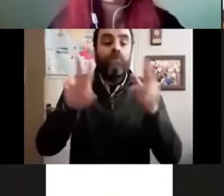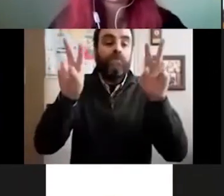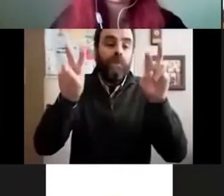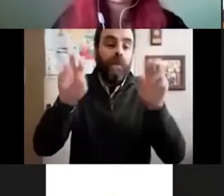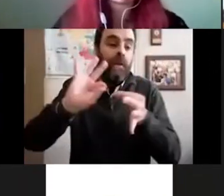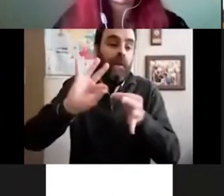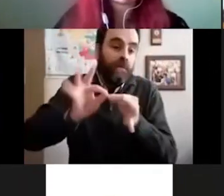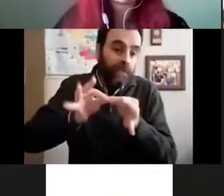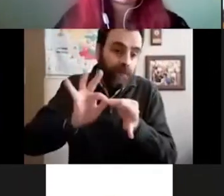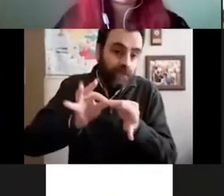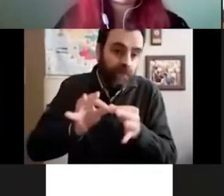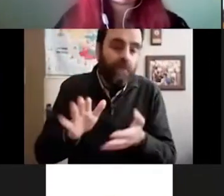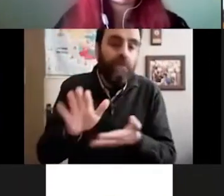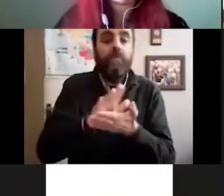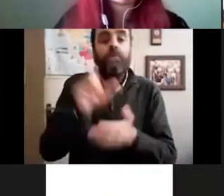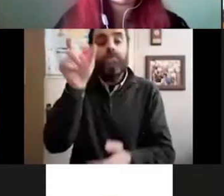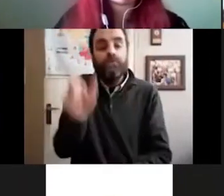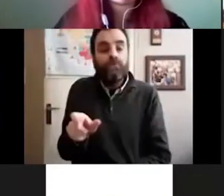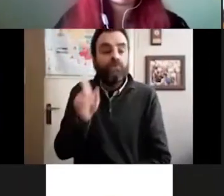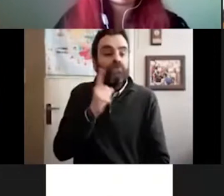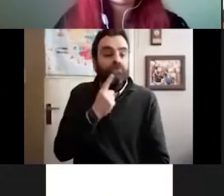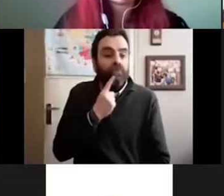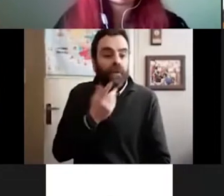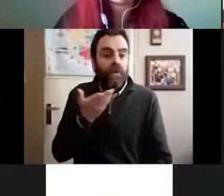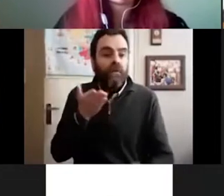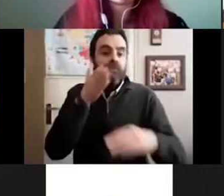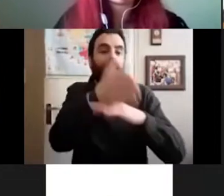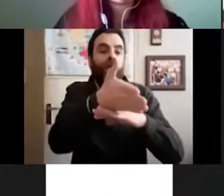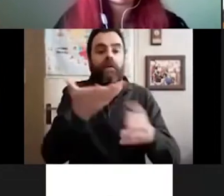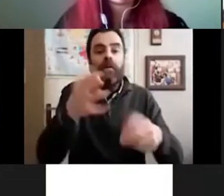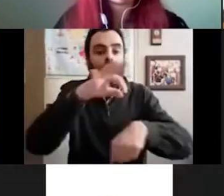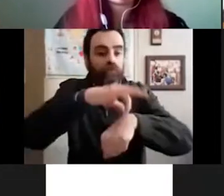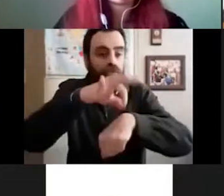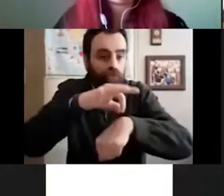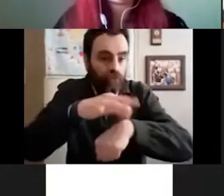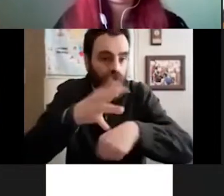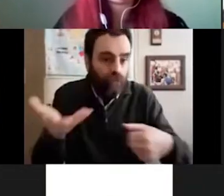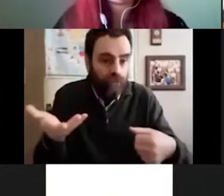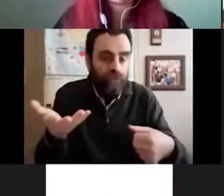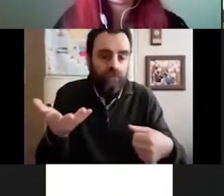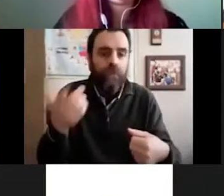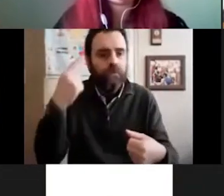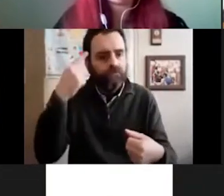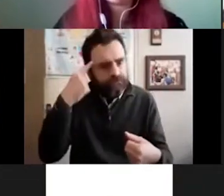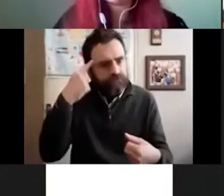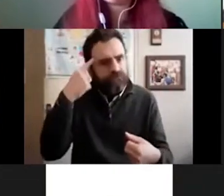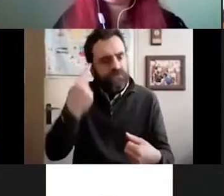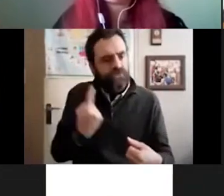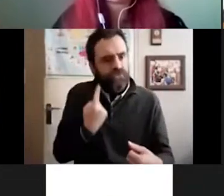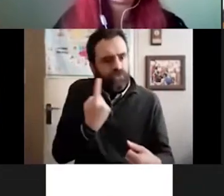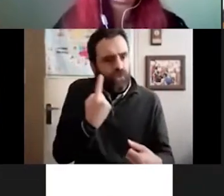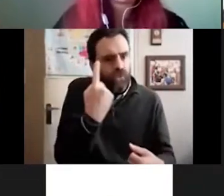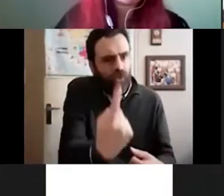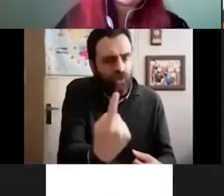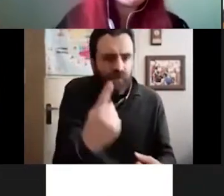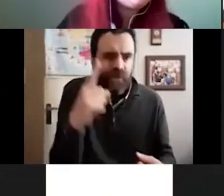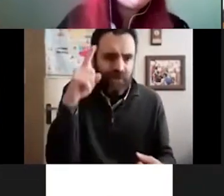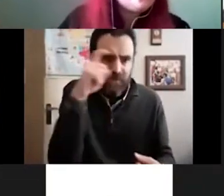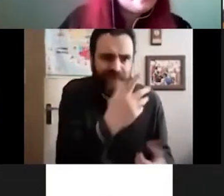se ha ido avanzando y ha habido una mejoría, por ejemplo, en el tema de la interpretación. Por ejemplo, si hay una persona sorda y que va al doctor,